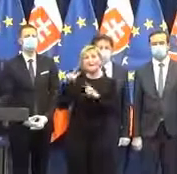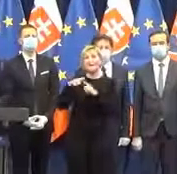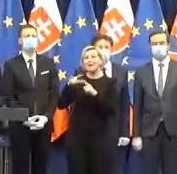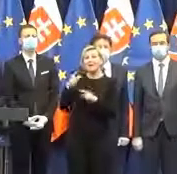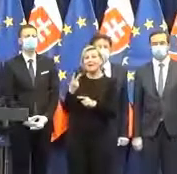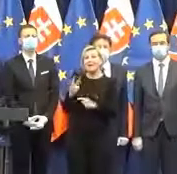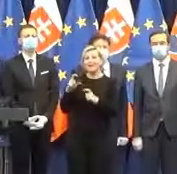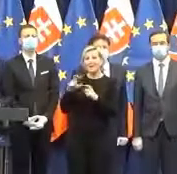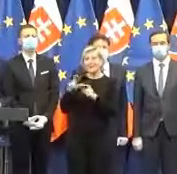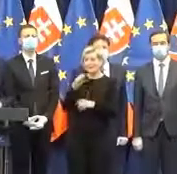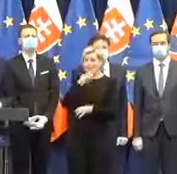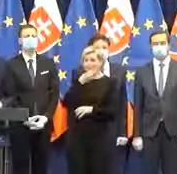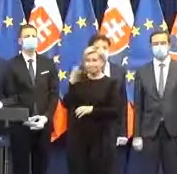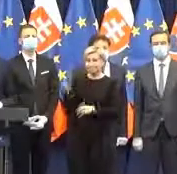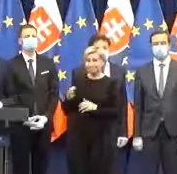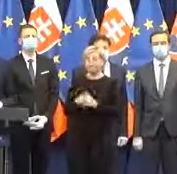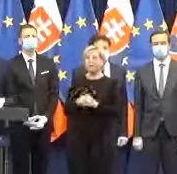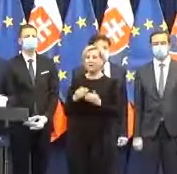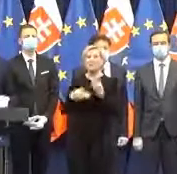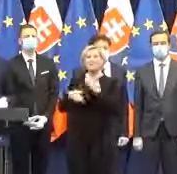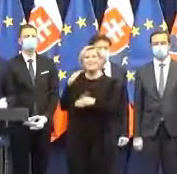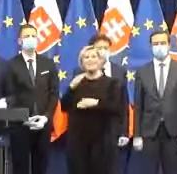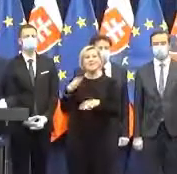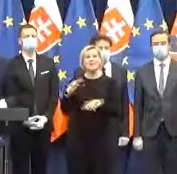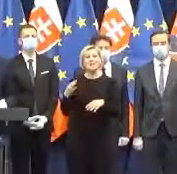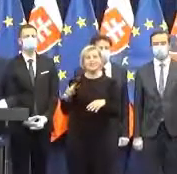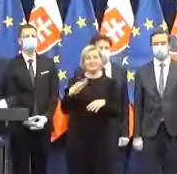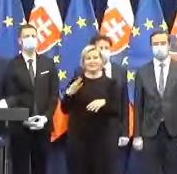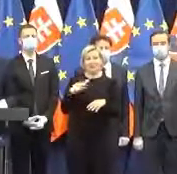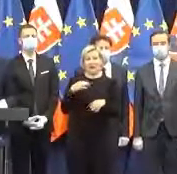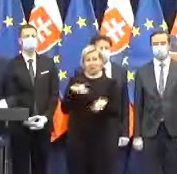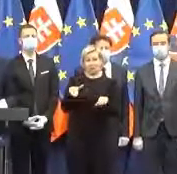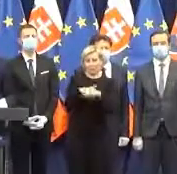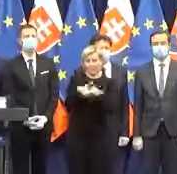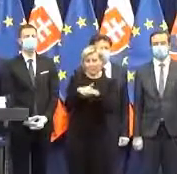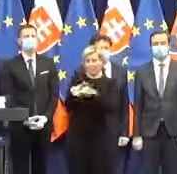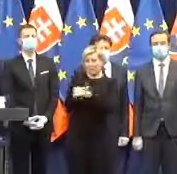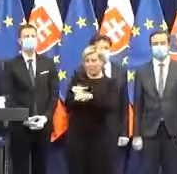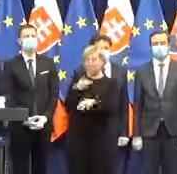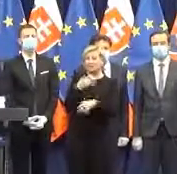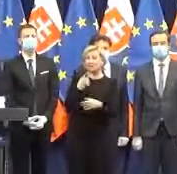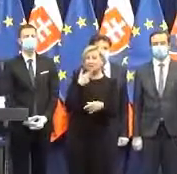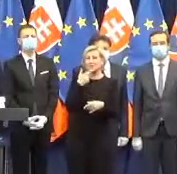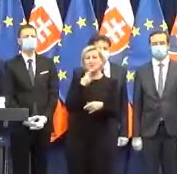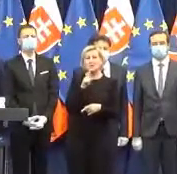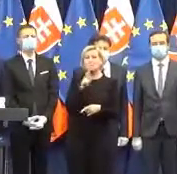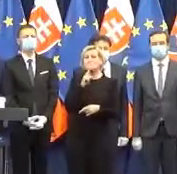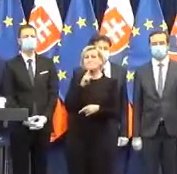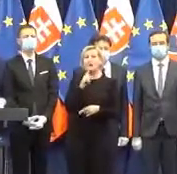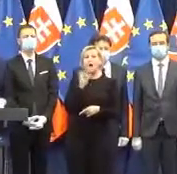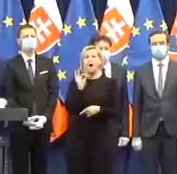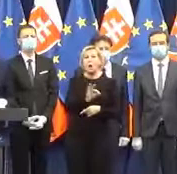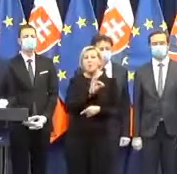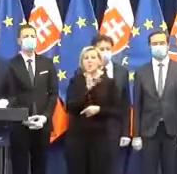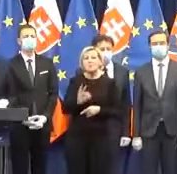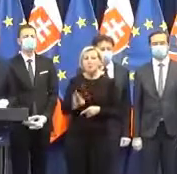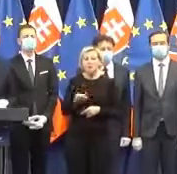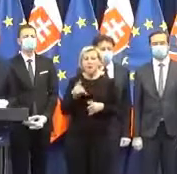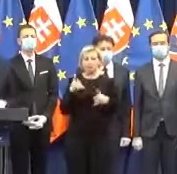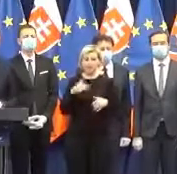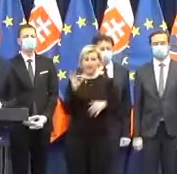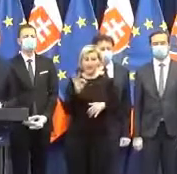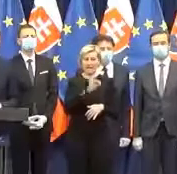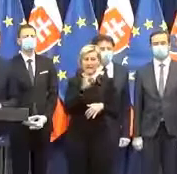RTVS. Viacerí zdravotníci sa sťažujú, že málo testujeme a pritom, že vraj testov už máme dostatok. Chcete toto